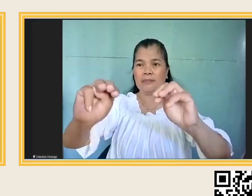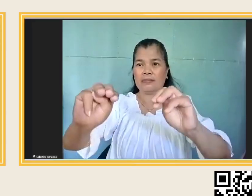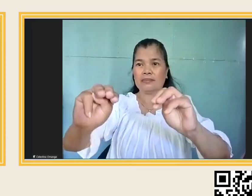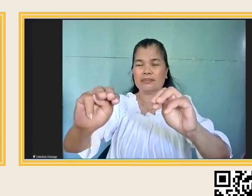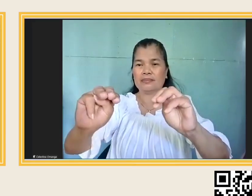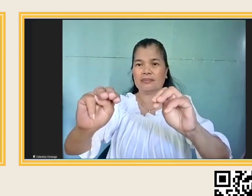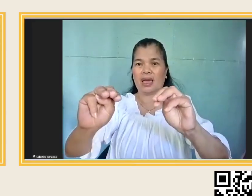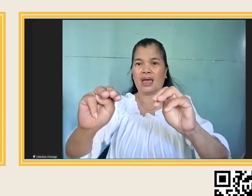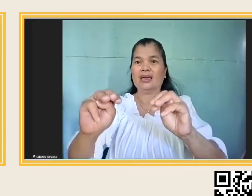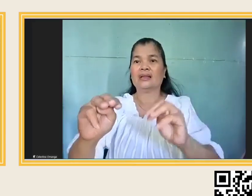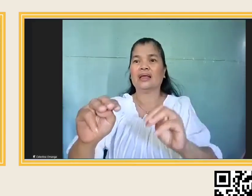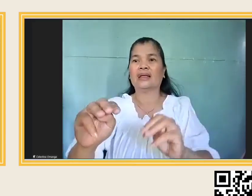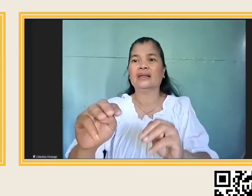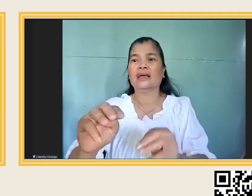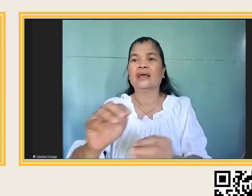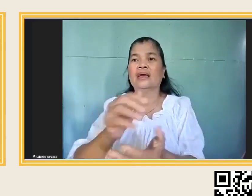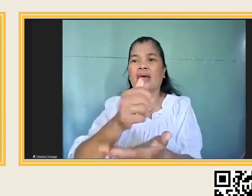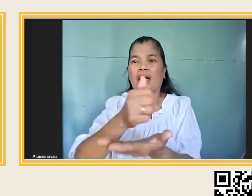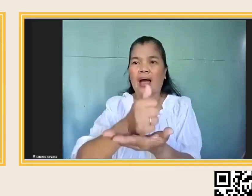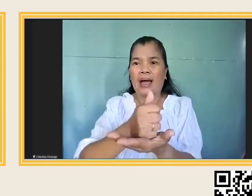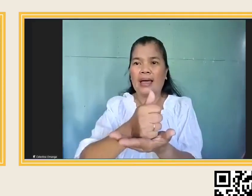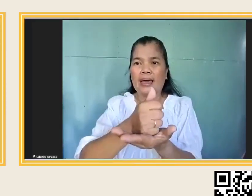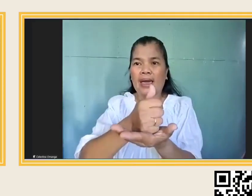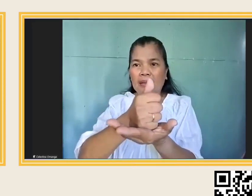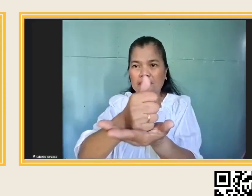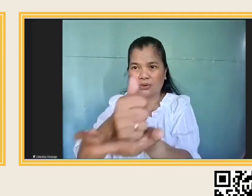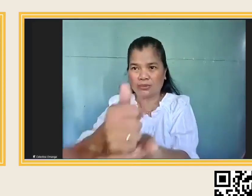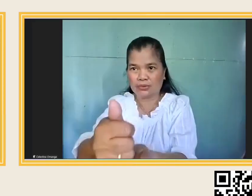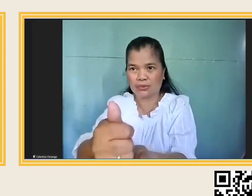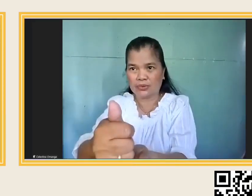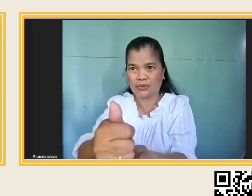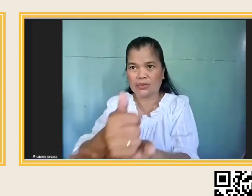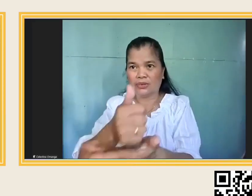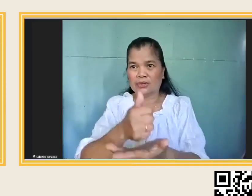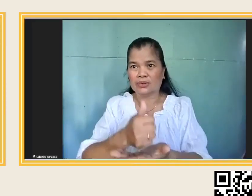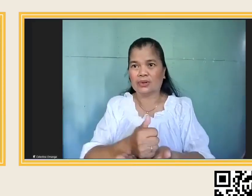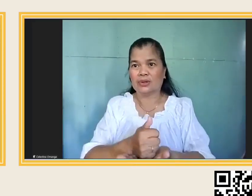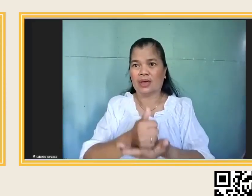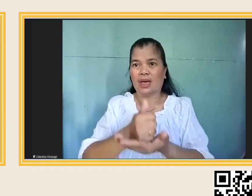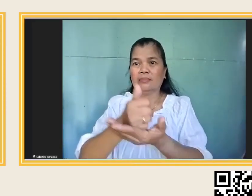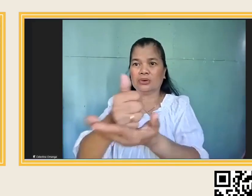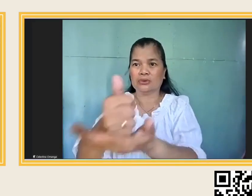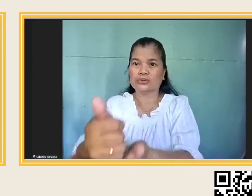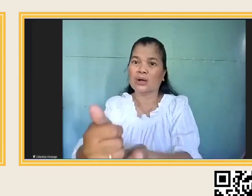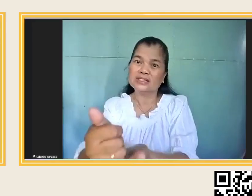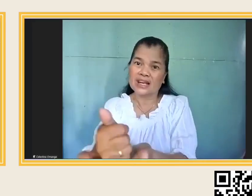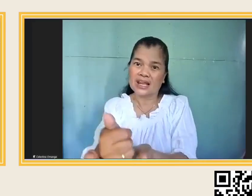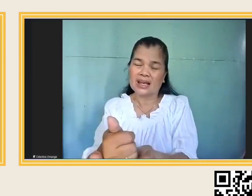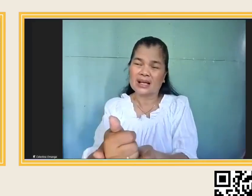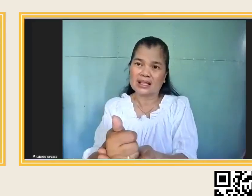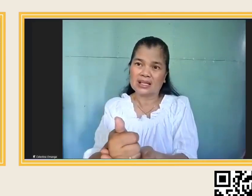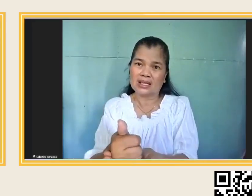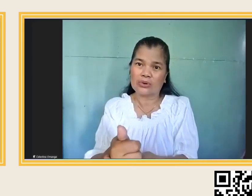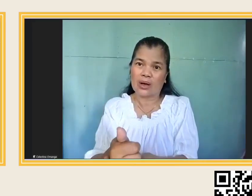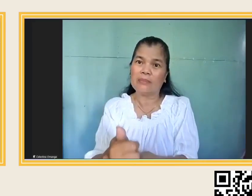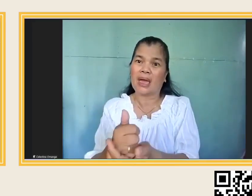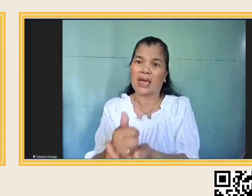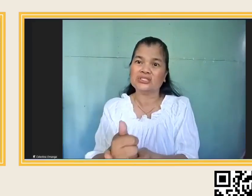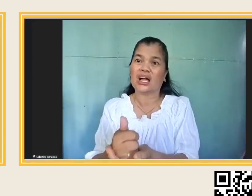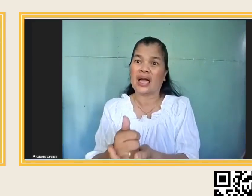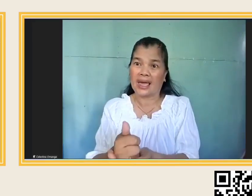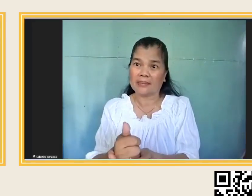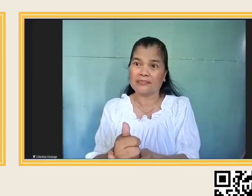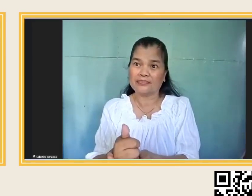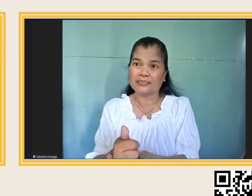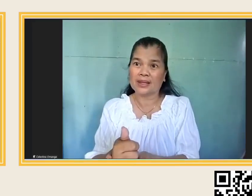and up. May, then I help you. Help you. So, ang sinayin lang natin dito ay